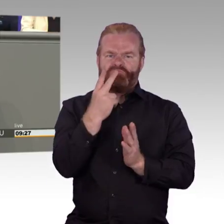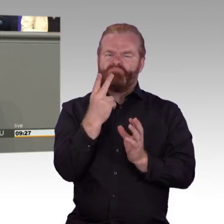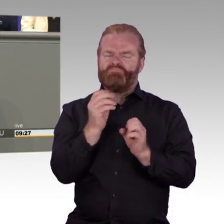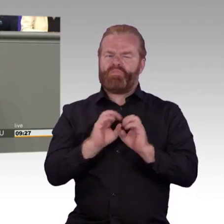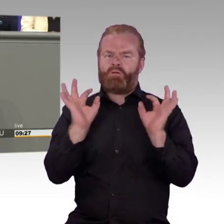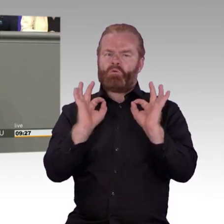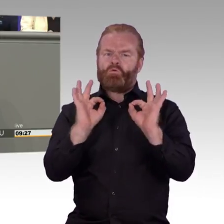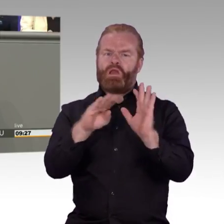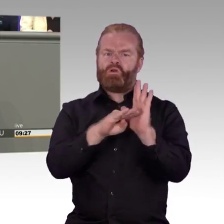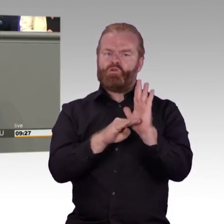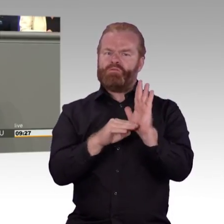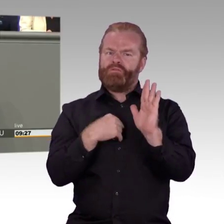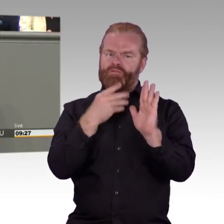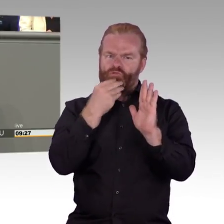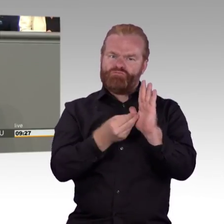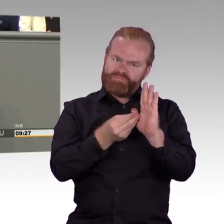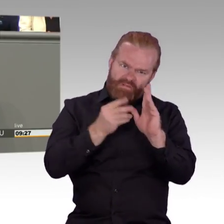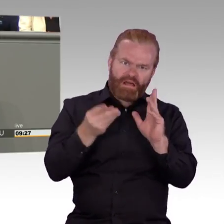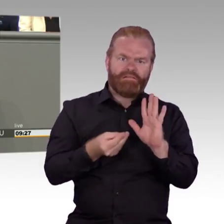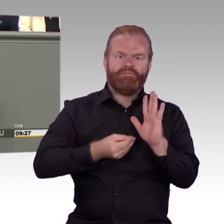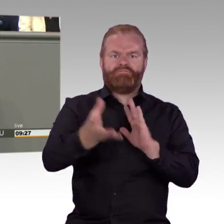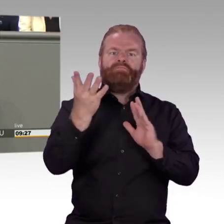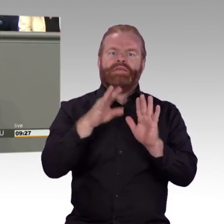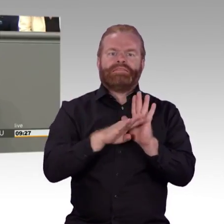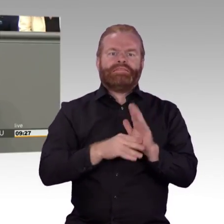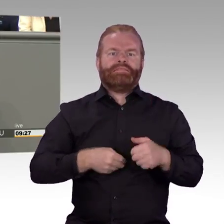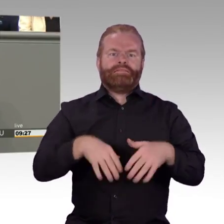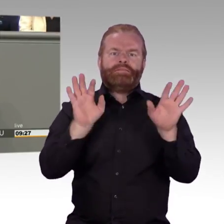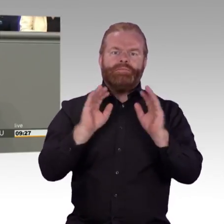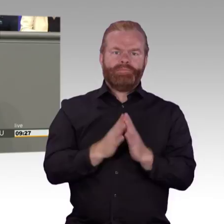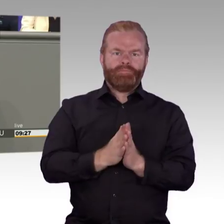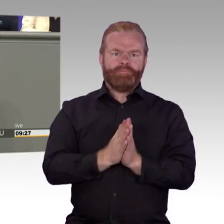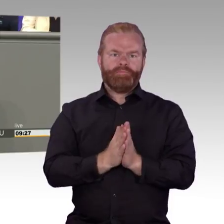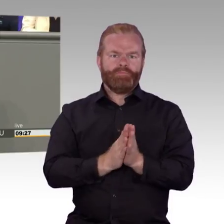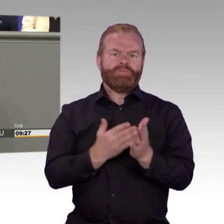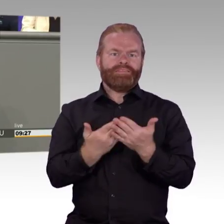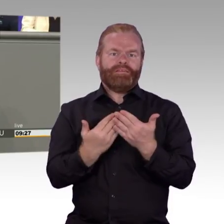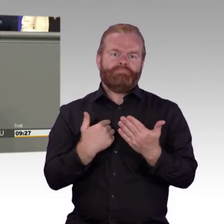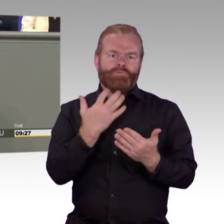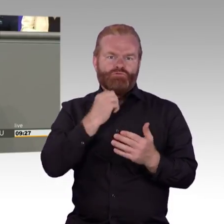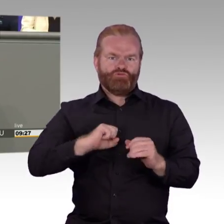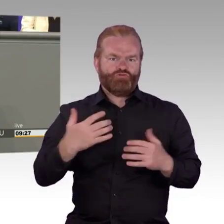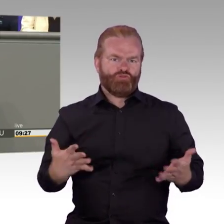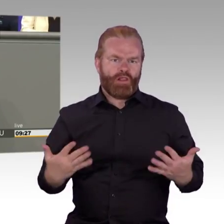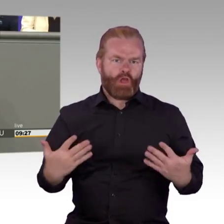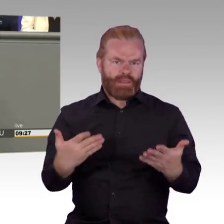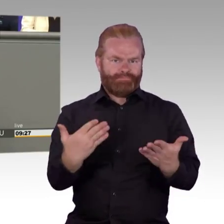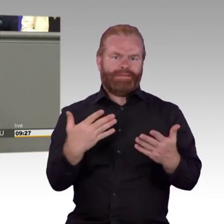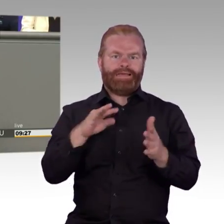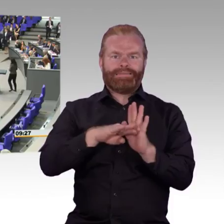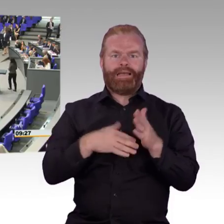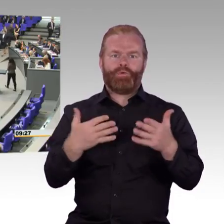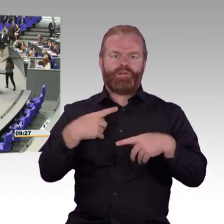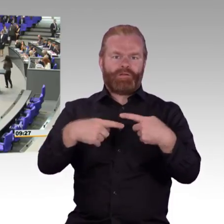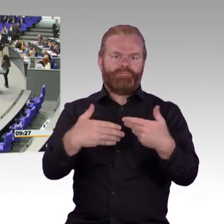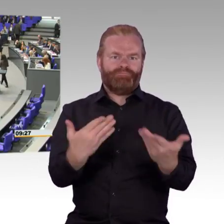gute Grundlage, damit auch die Dieselkäufer in diesem Jahr noch ihre Rechte geltend machen können. Ich danke für Ihre Zustimmung.